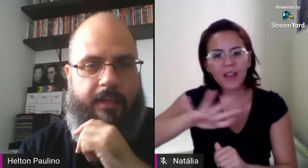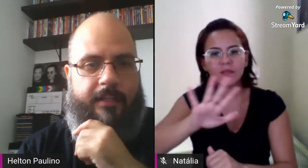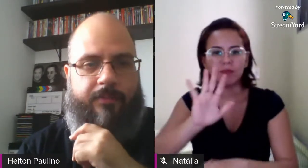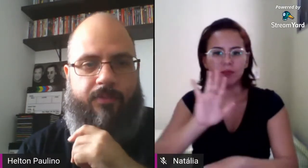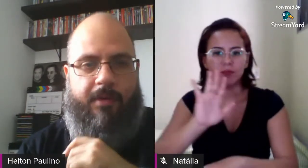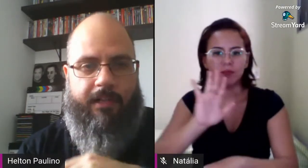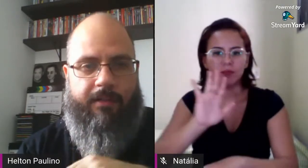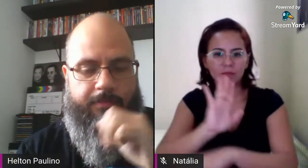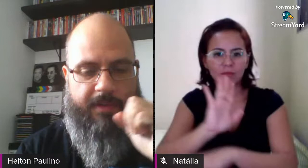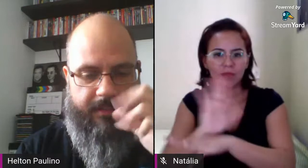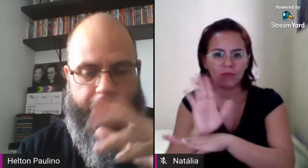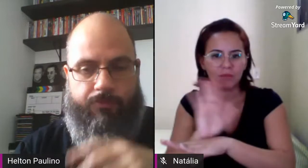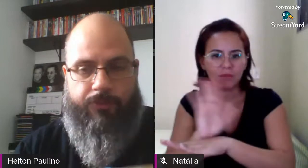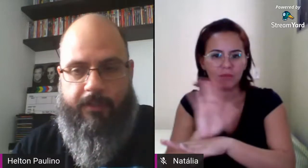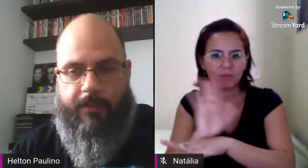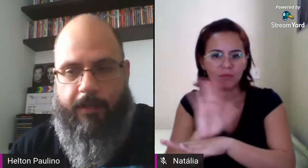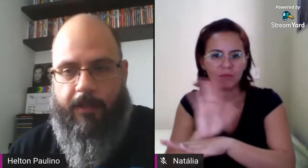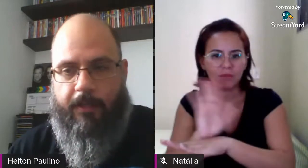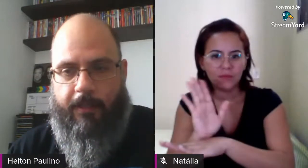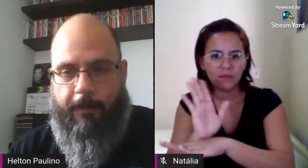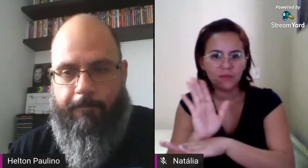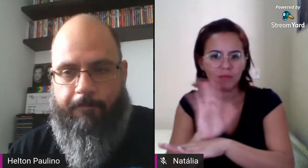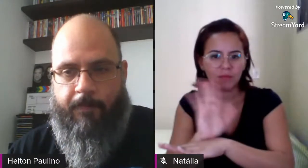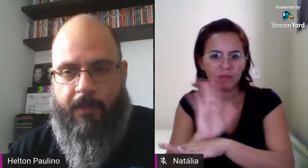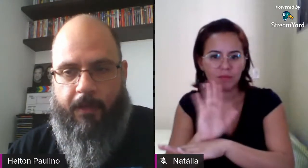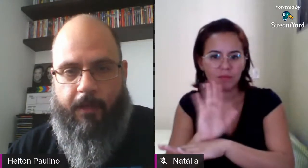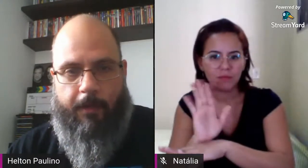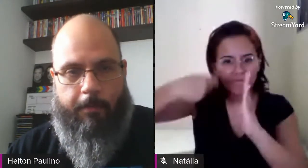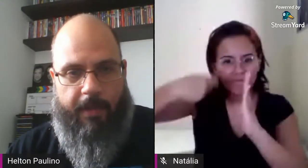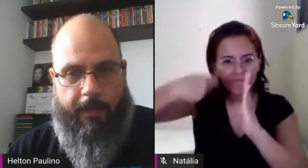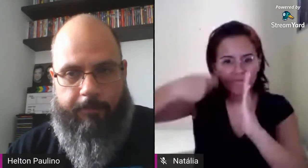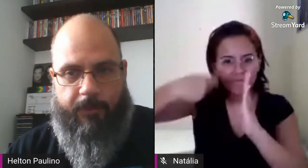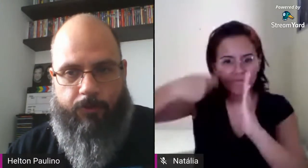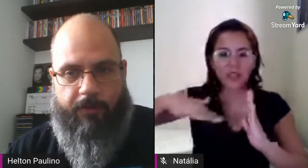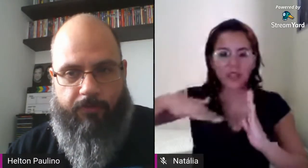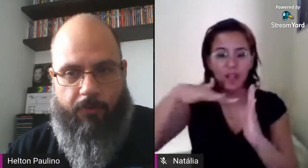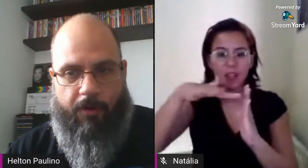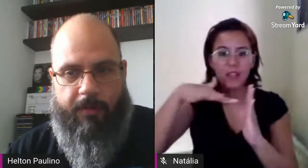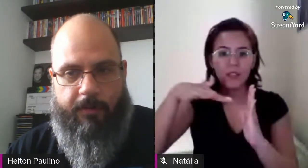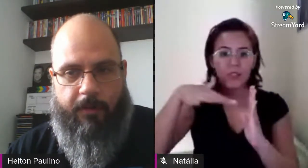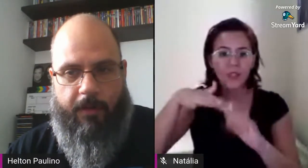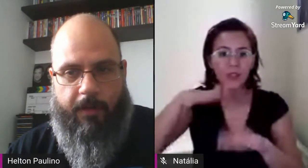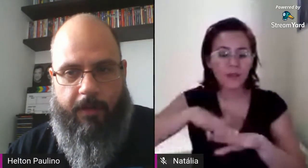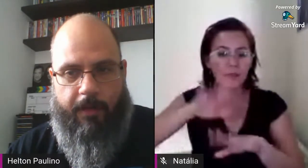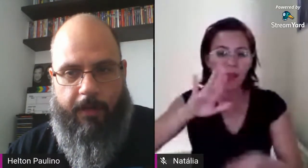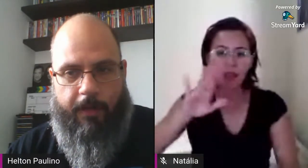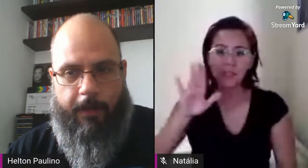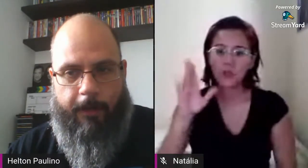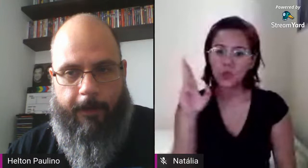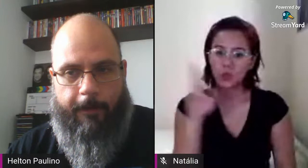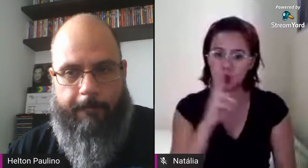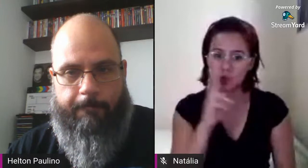na arte dele, de forma cada vez mais pungente, tá? Bem, de toda forma,